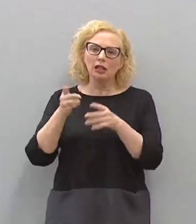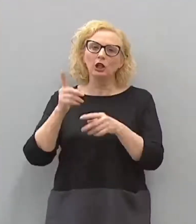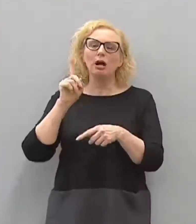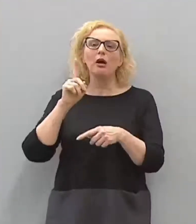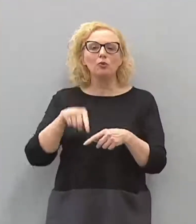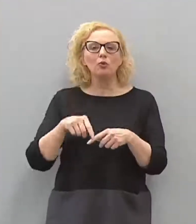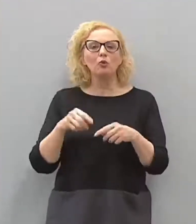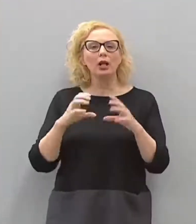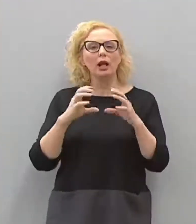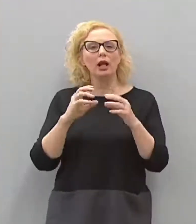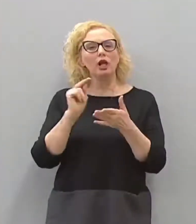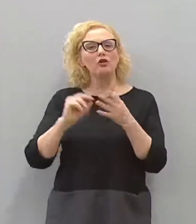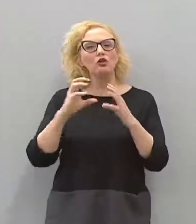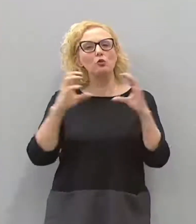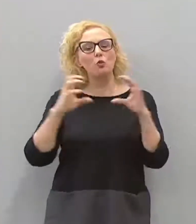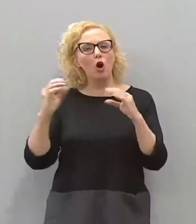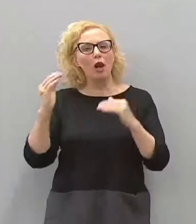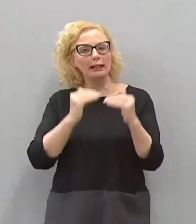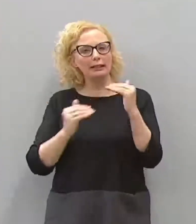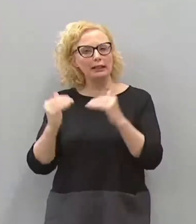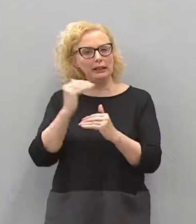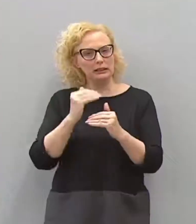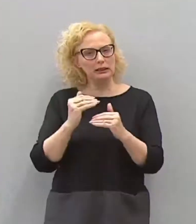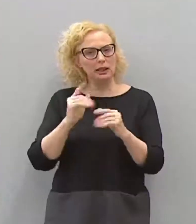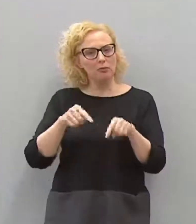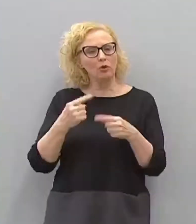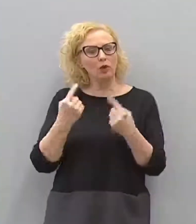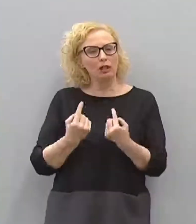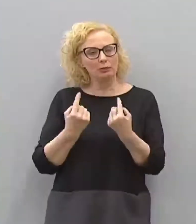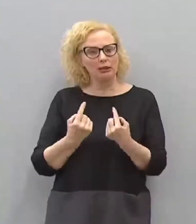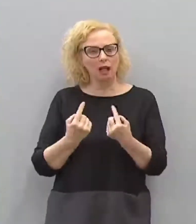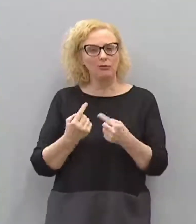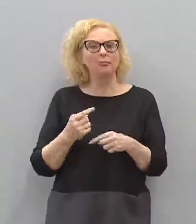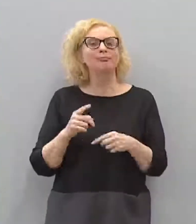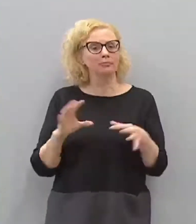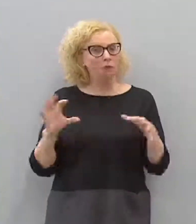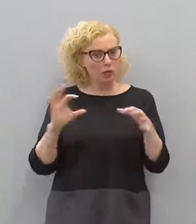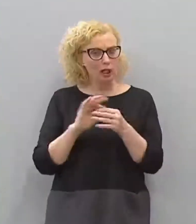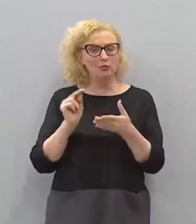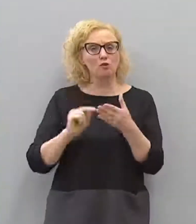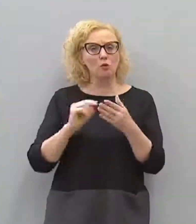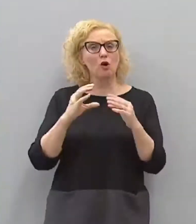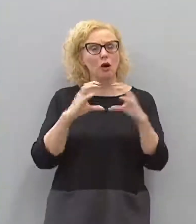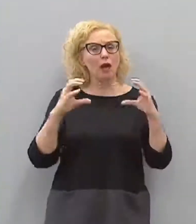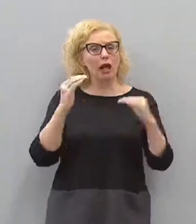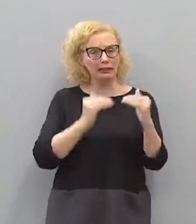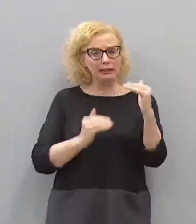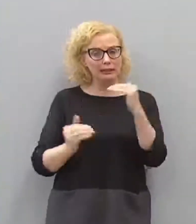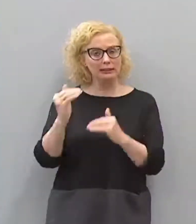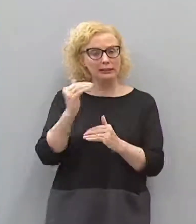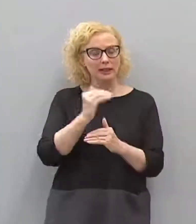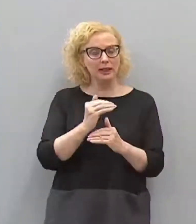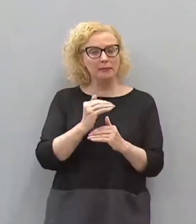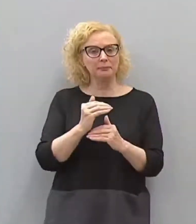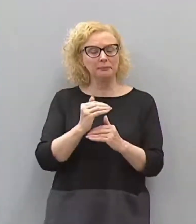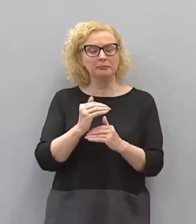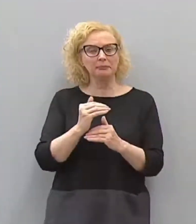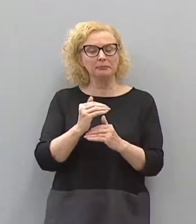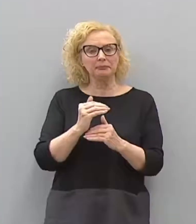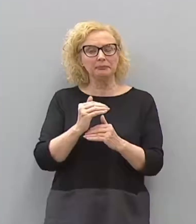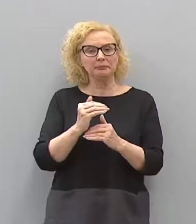sono delle opere attese anche queste sull'edilizia scolastica che queste sono opere che hanno diciamo anche